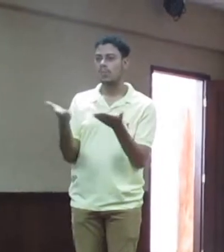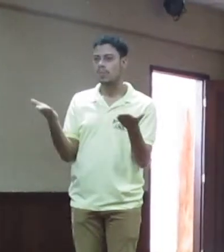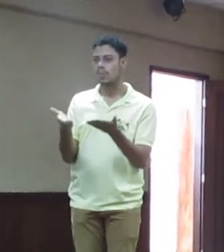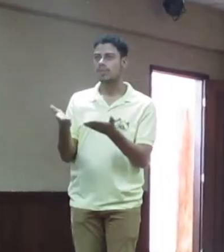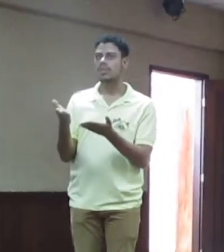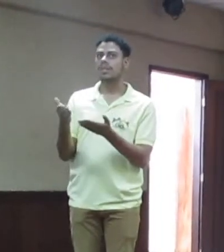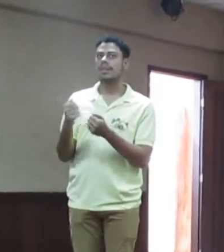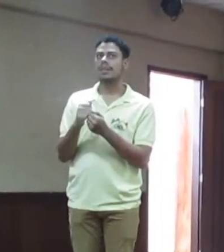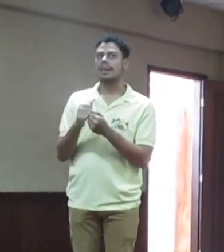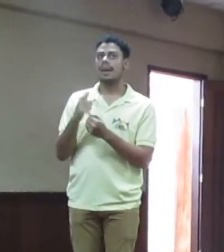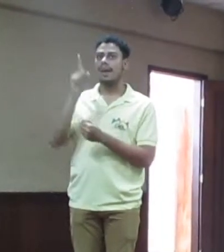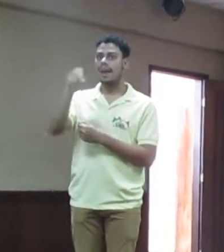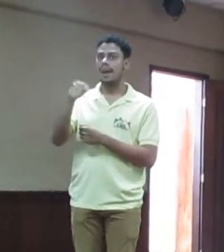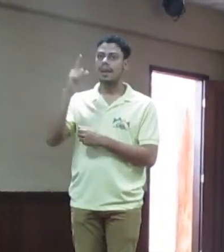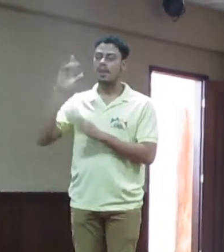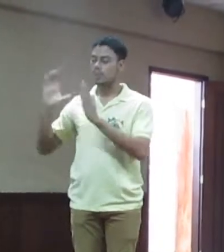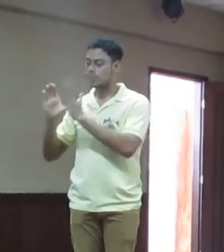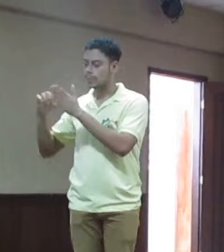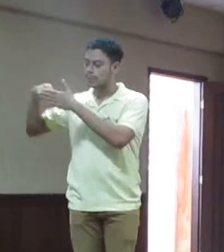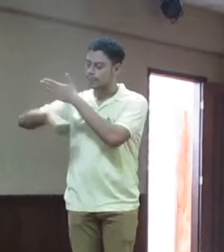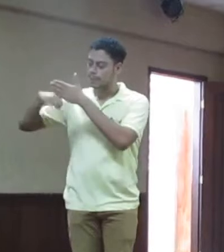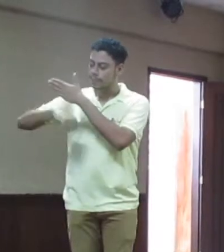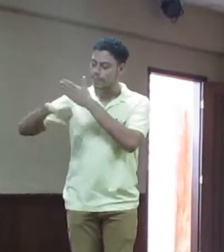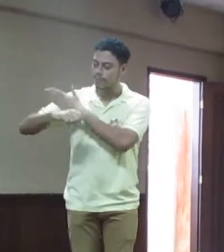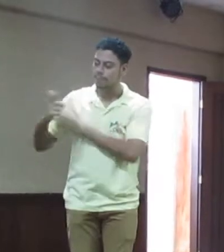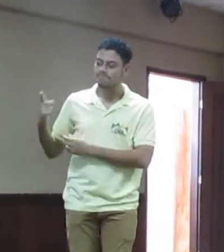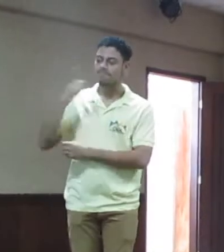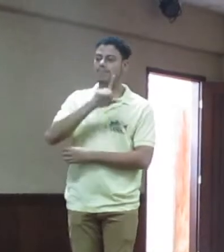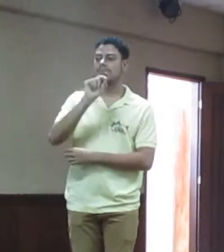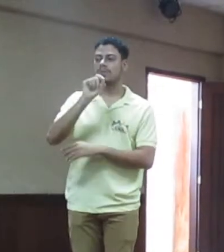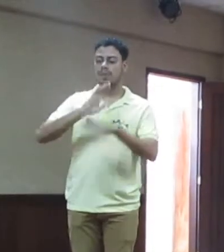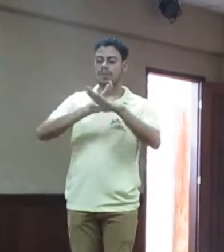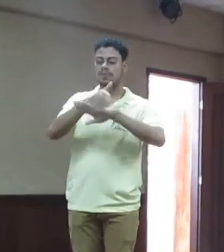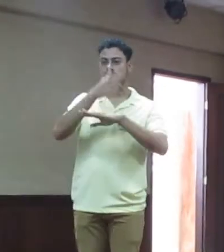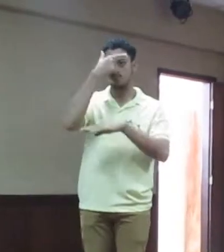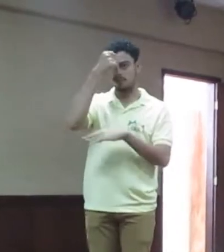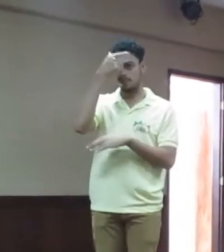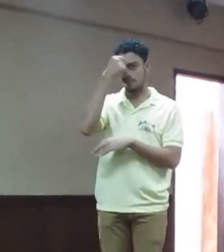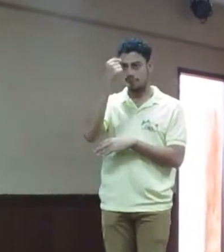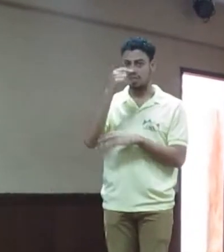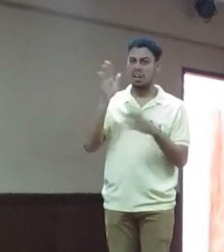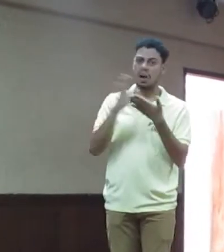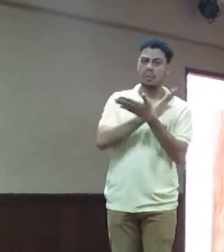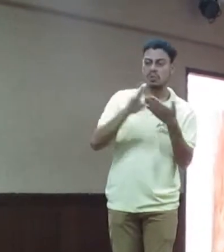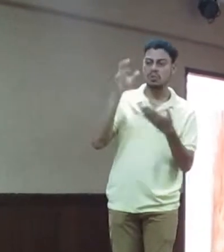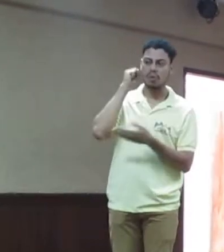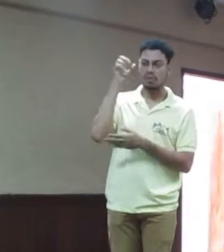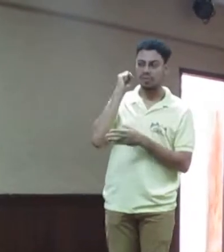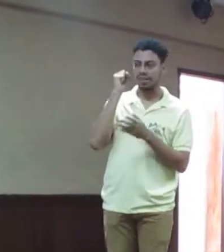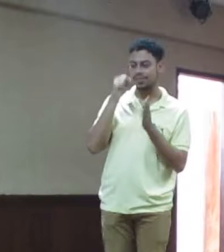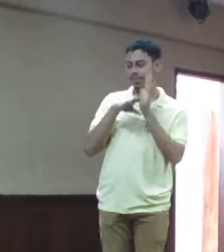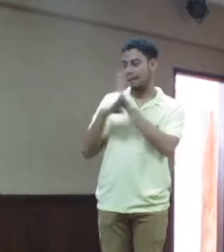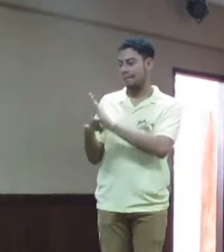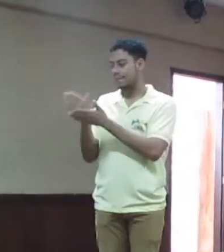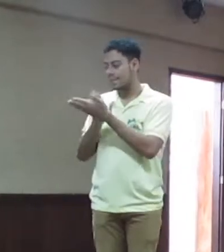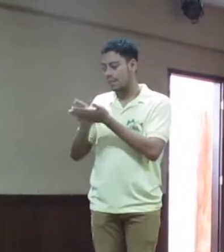grande conquista dos surdos, os ouvintes, né? Se adaptarem, não ajudarem, mas se